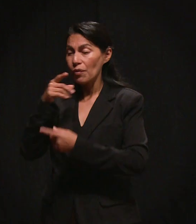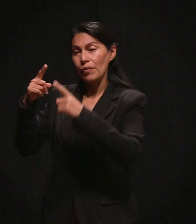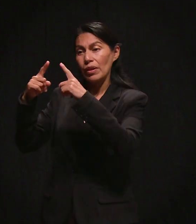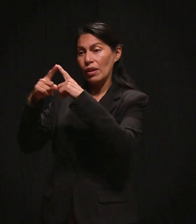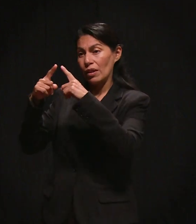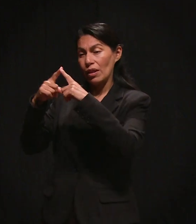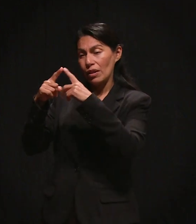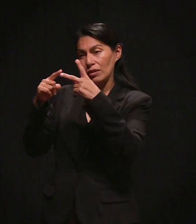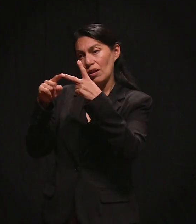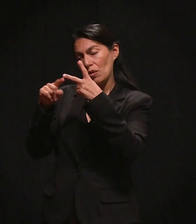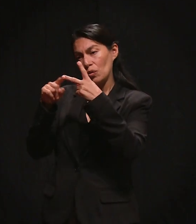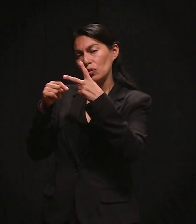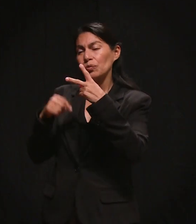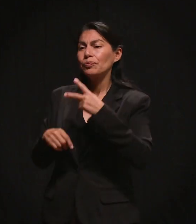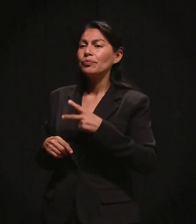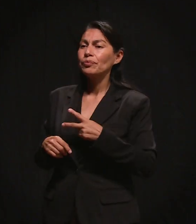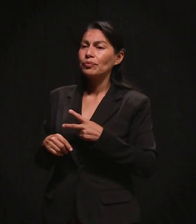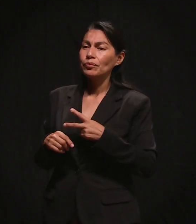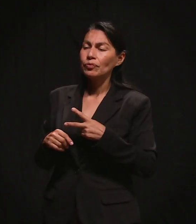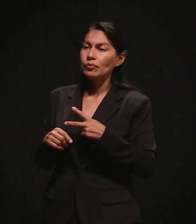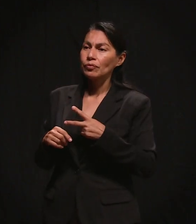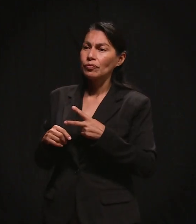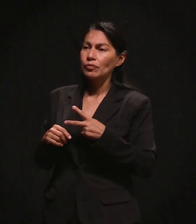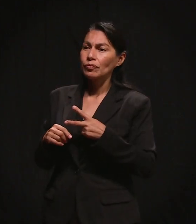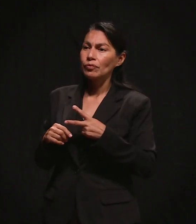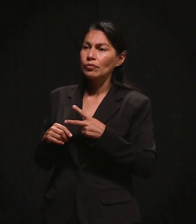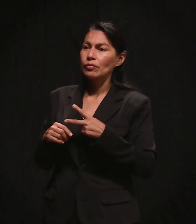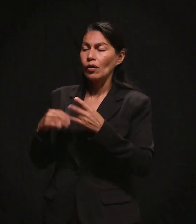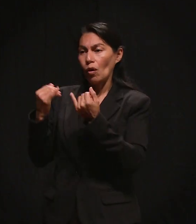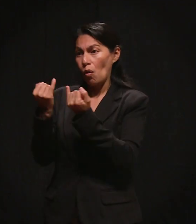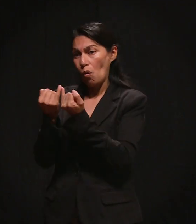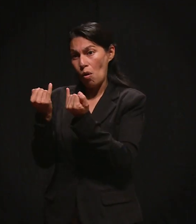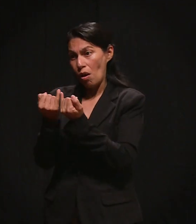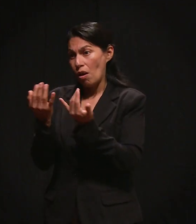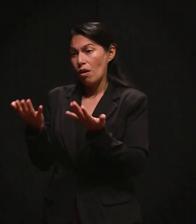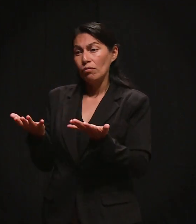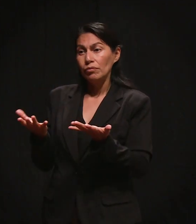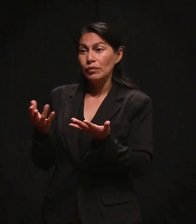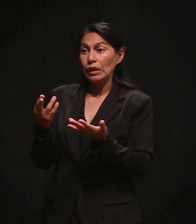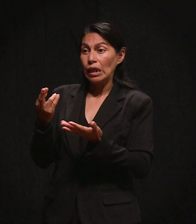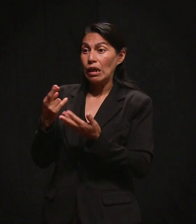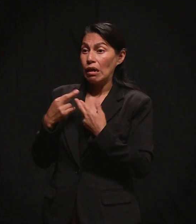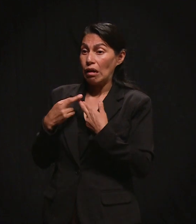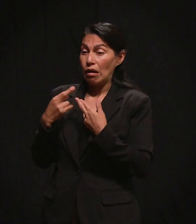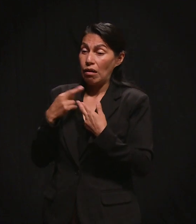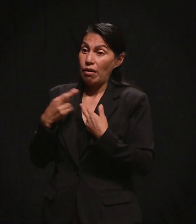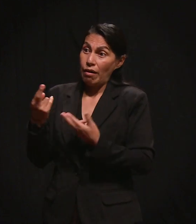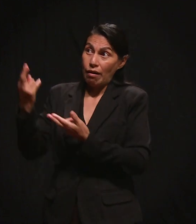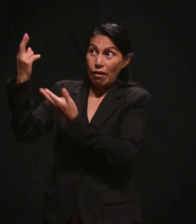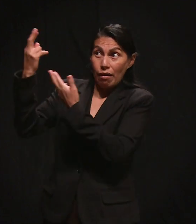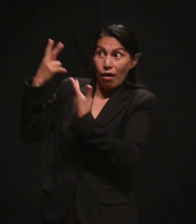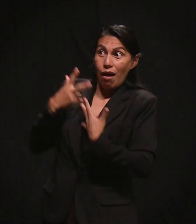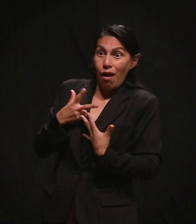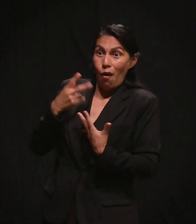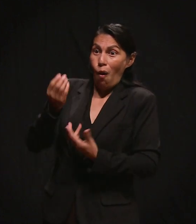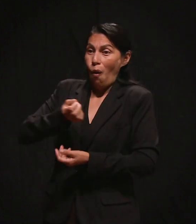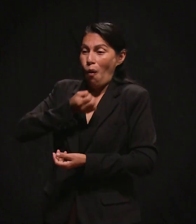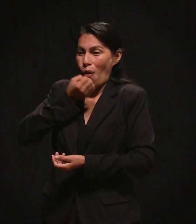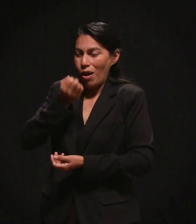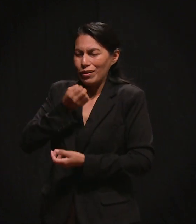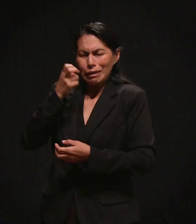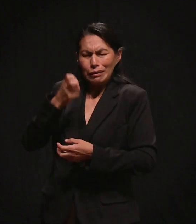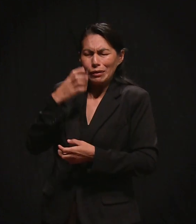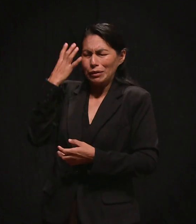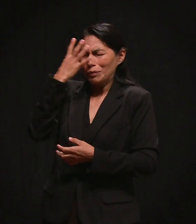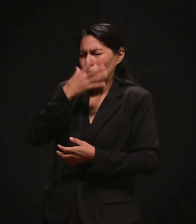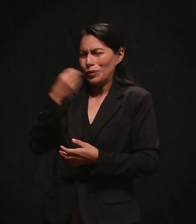iglesia y una de esas también regalos, uno de esos regalos, la oración. Amén, Definitivamente amén. es algo